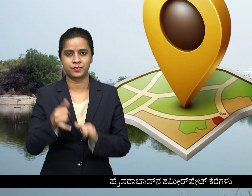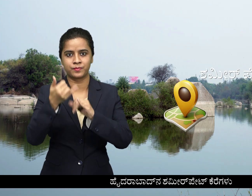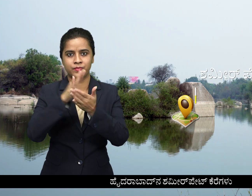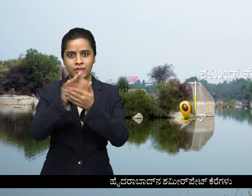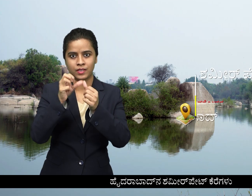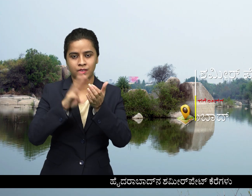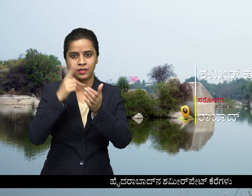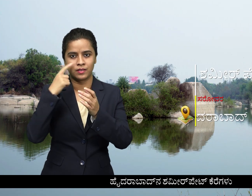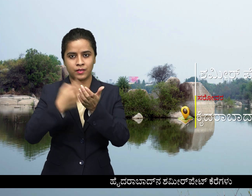ಹೈದರಾಬಾದ್ನ ಶಮೀರ್ ಪೇಟ್ ಕೆರೆಗಳು